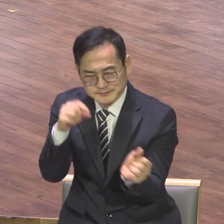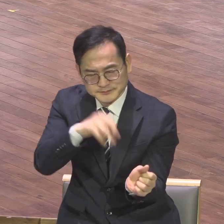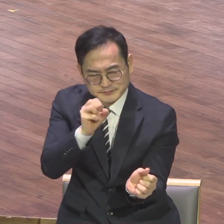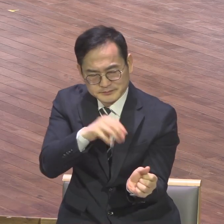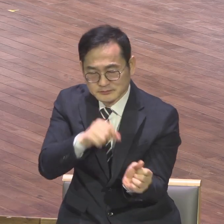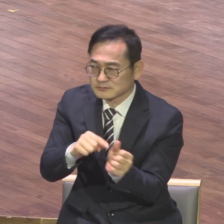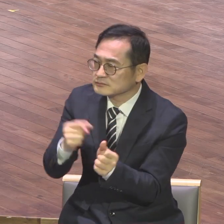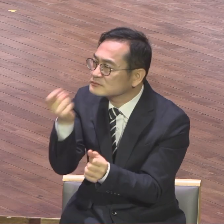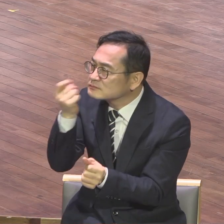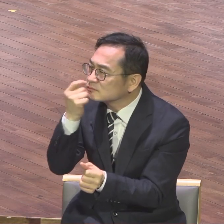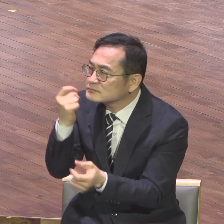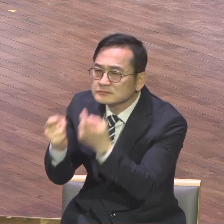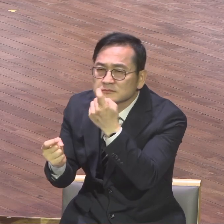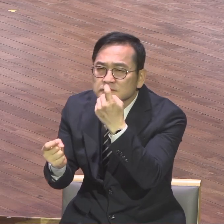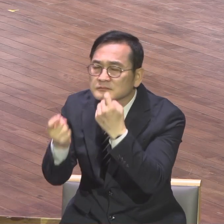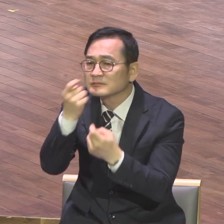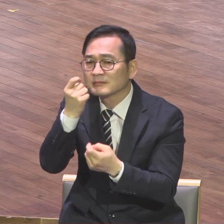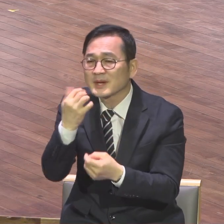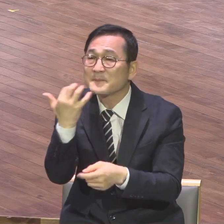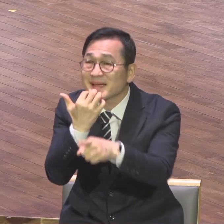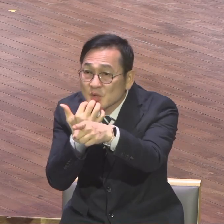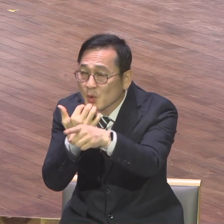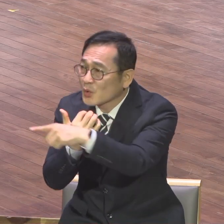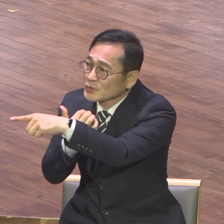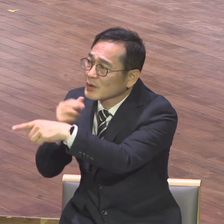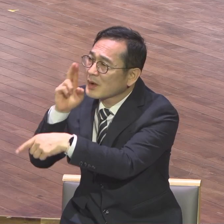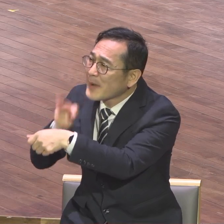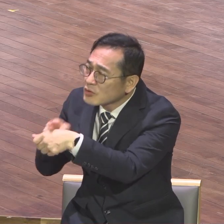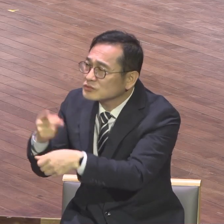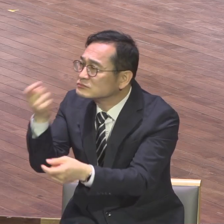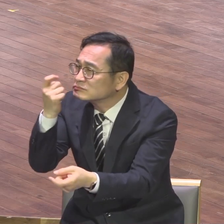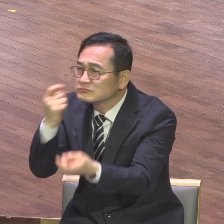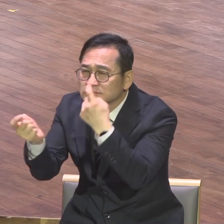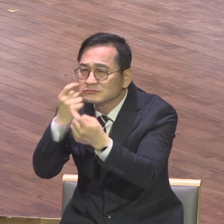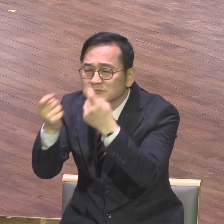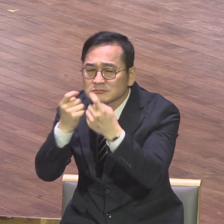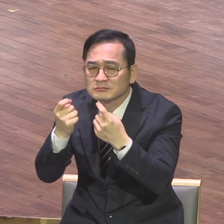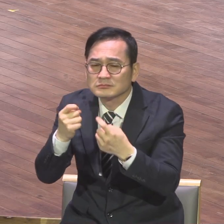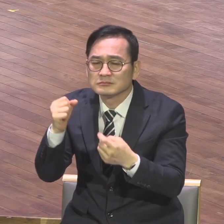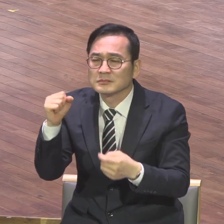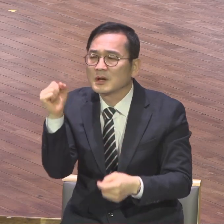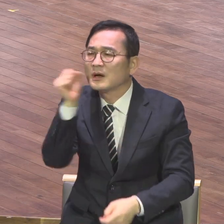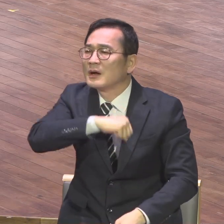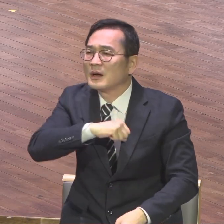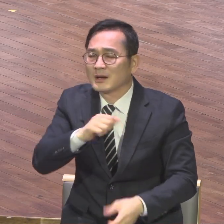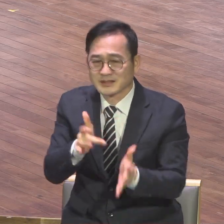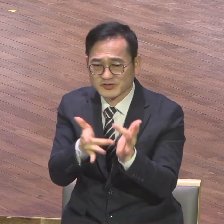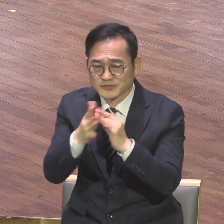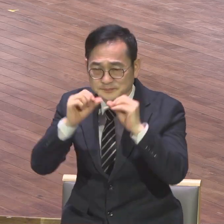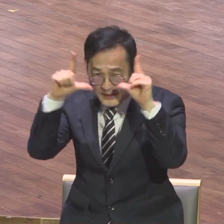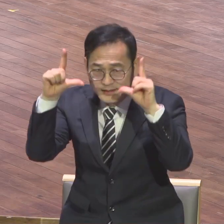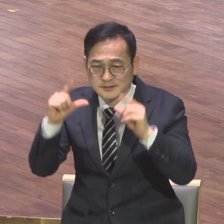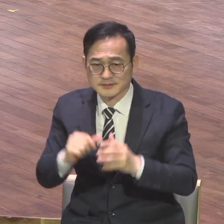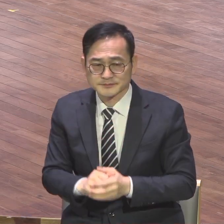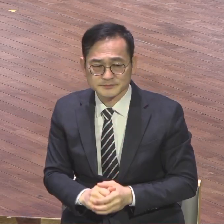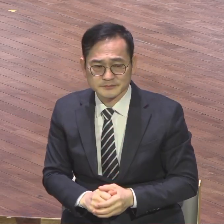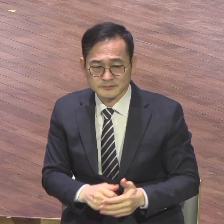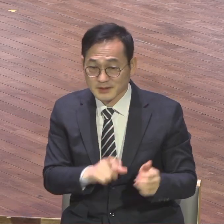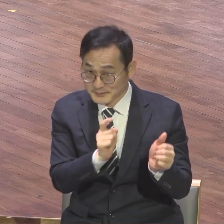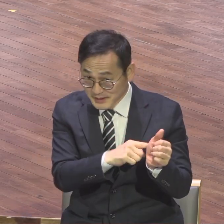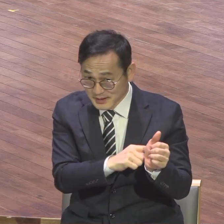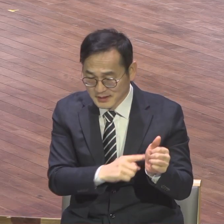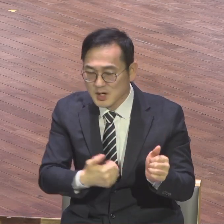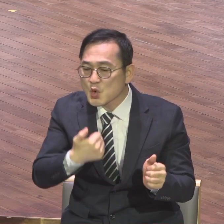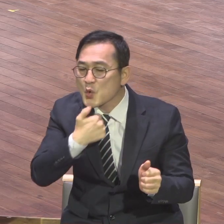통해 배웠거든요. 그래서 이런 사역적 배경을 가지고 마가는 로마에 있는